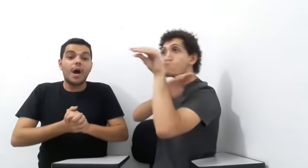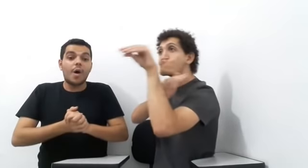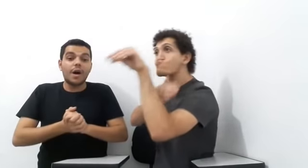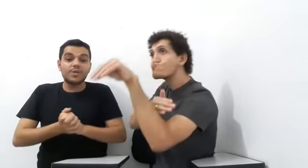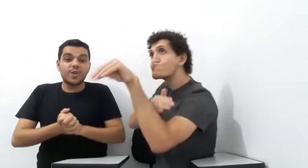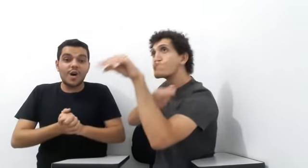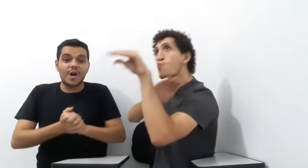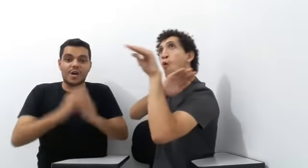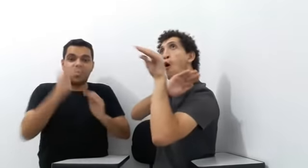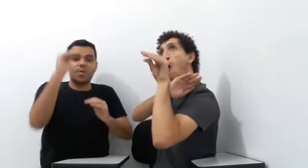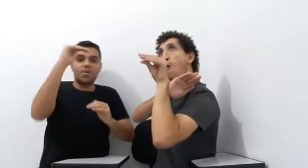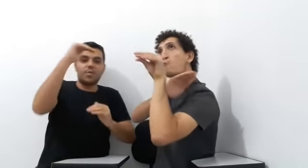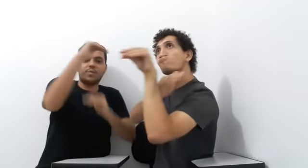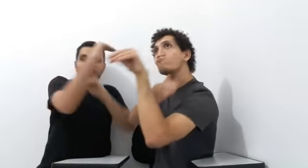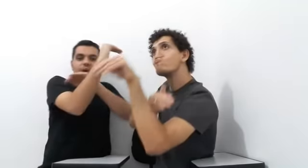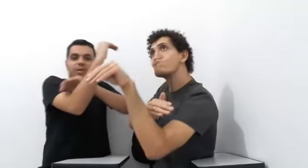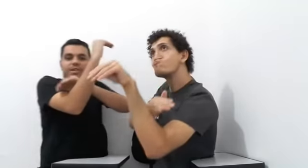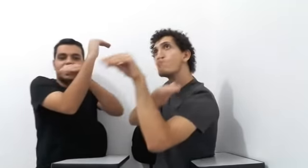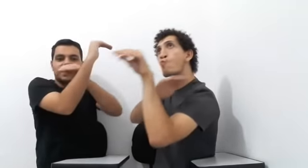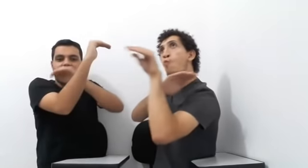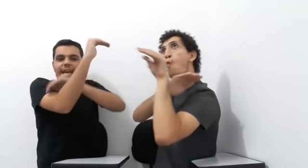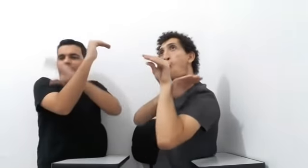Olha só, por causa,